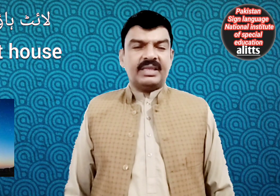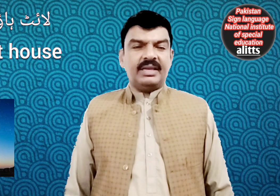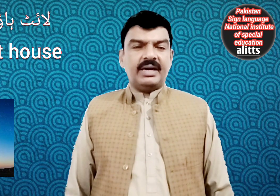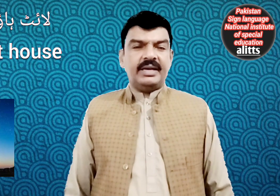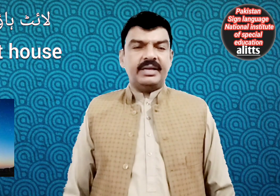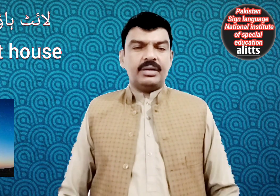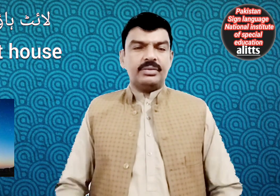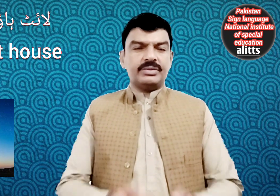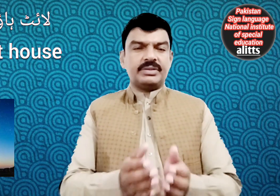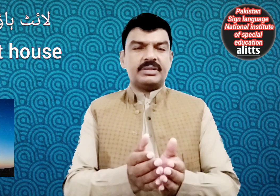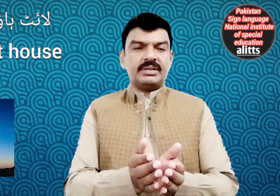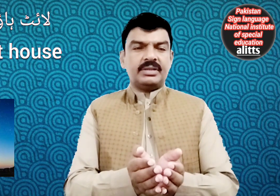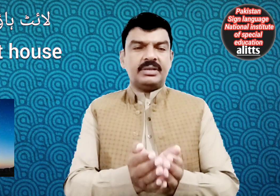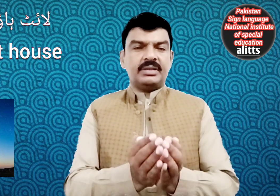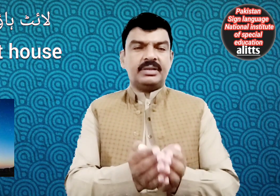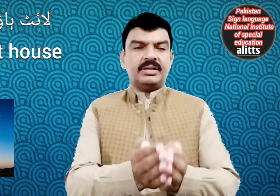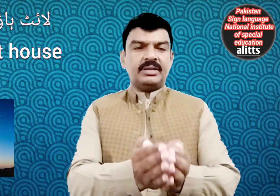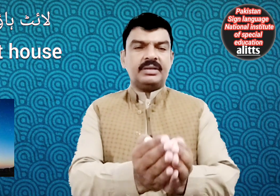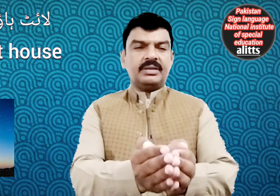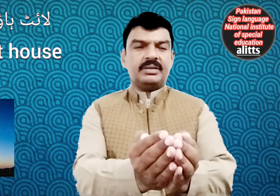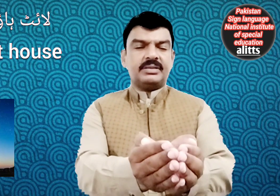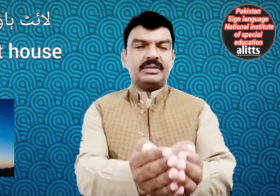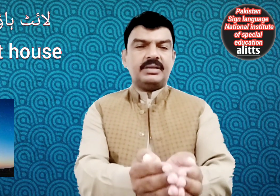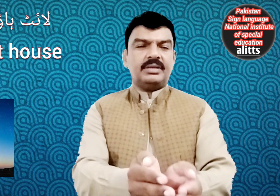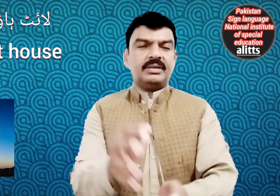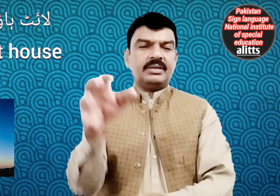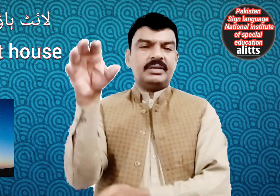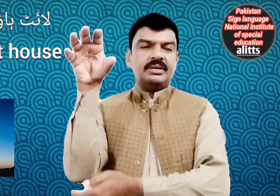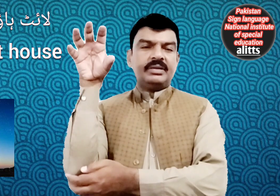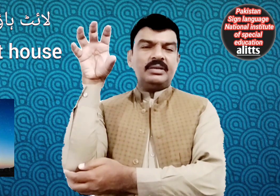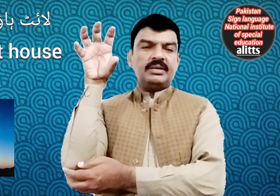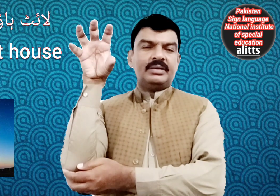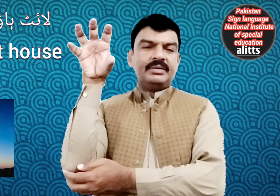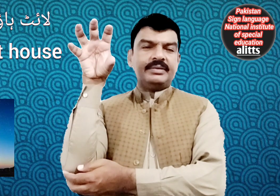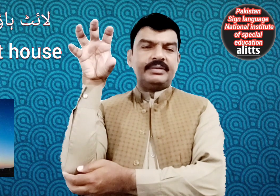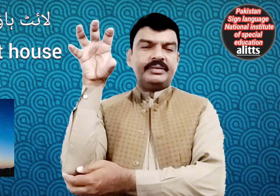रोशनी। लाइट हाउस, कश्ती।